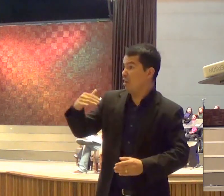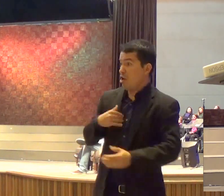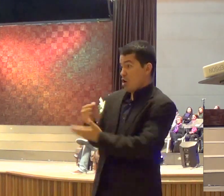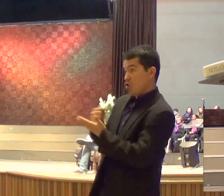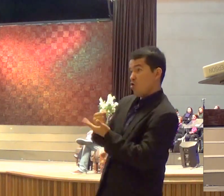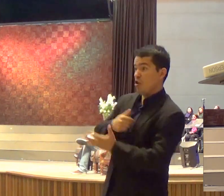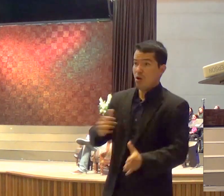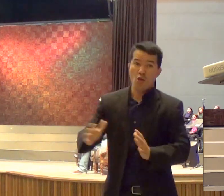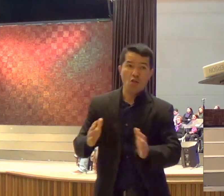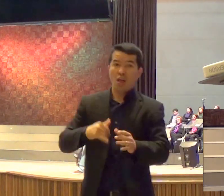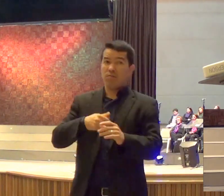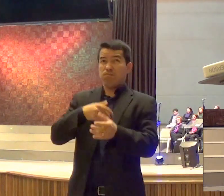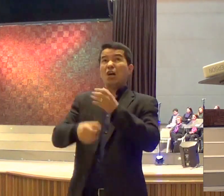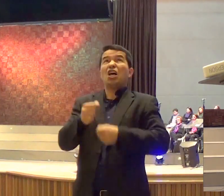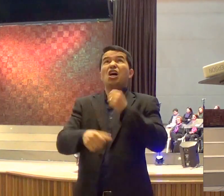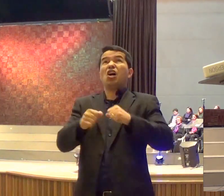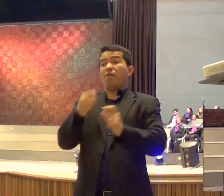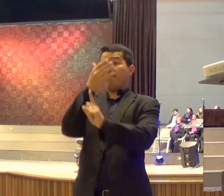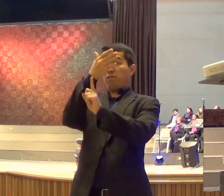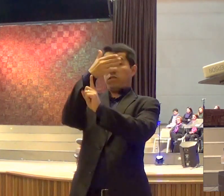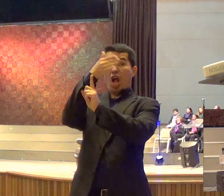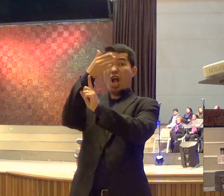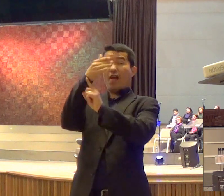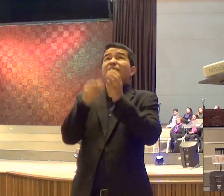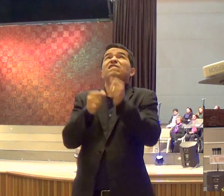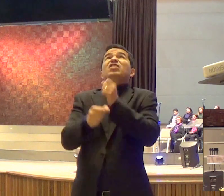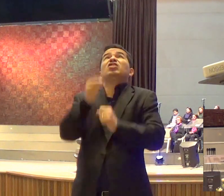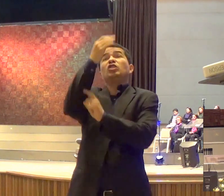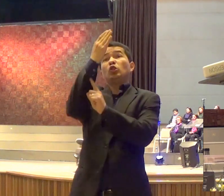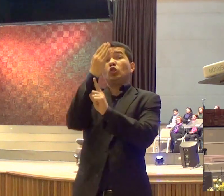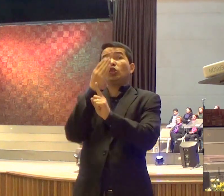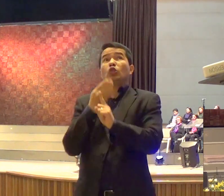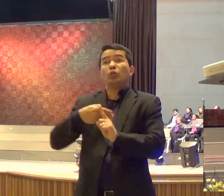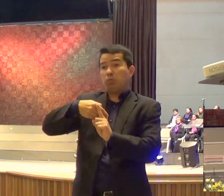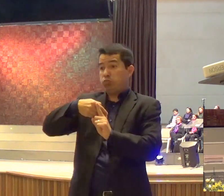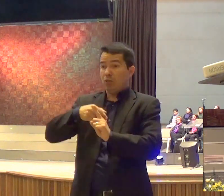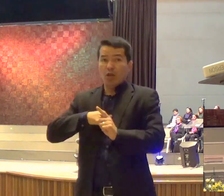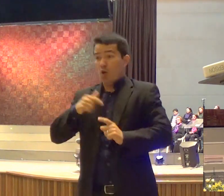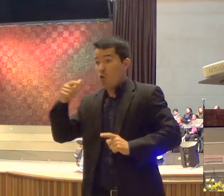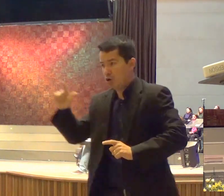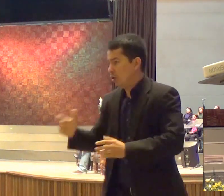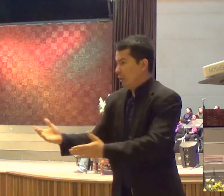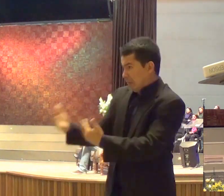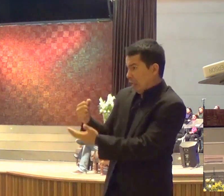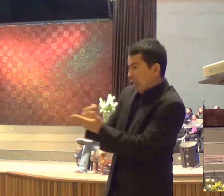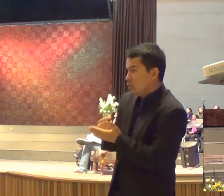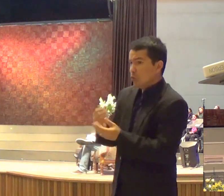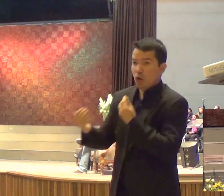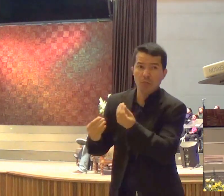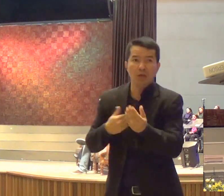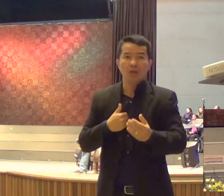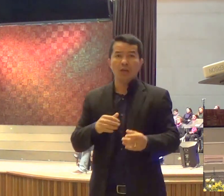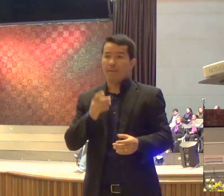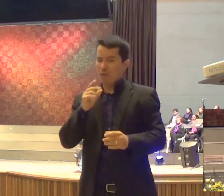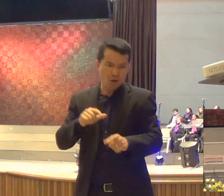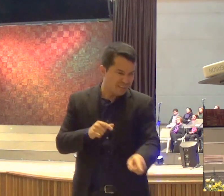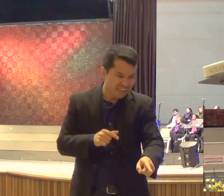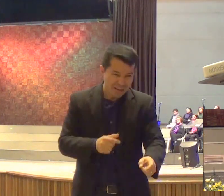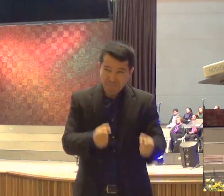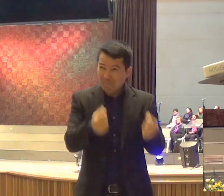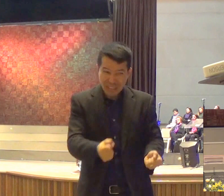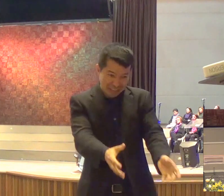tentava ajeitar a vela talvez ao passo que o barco ia se enchendo de água outro tentava aliviar a